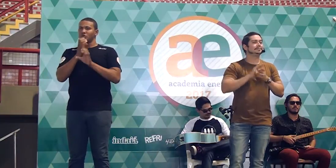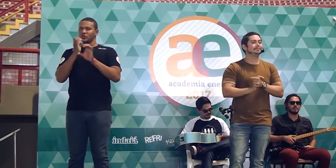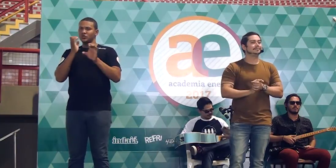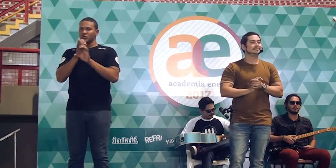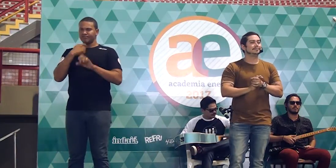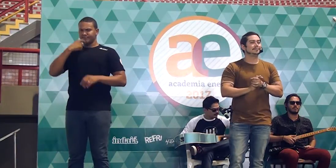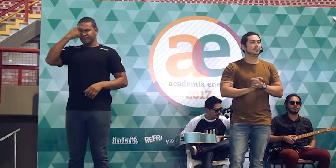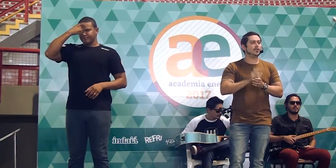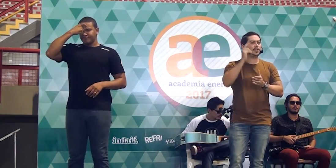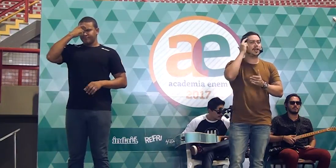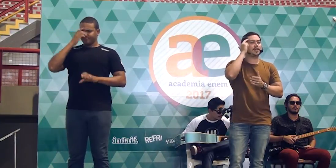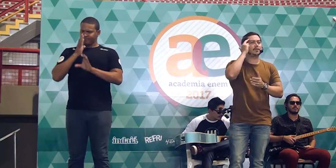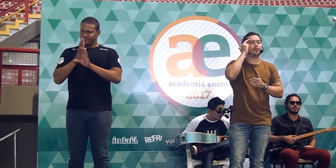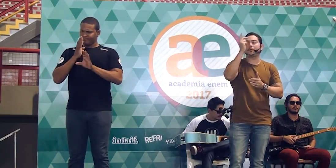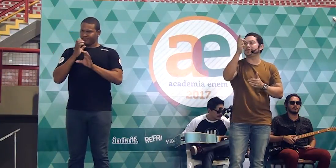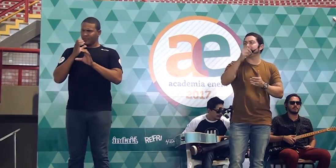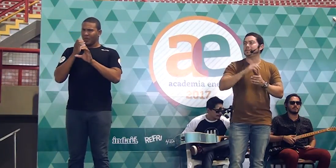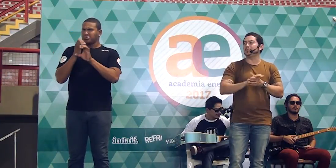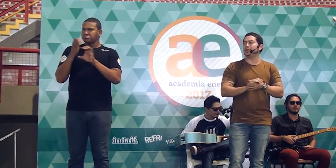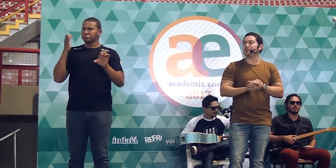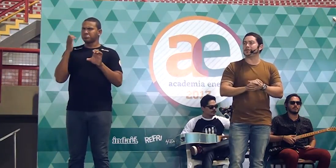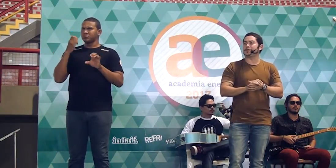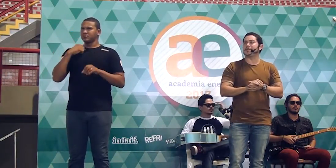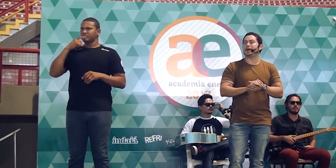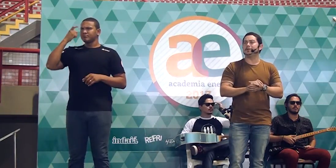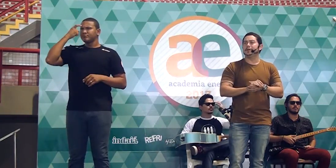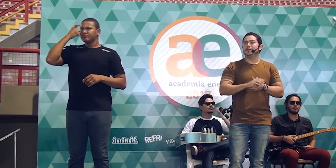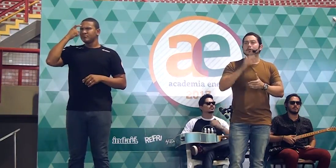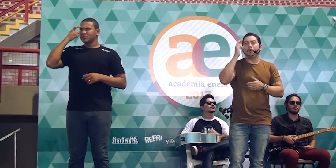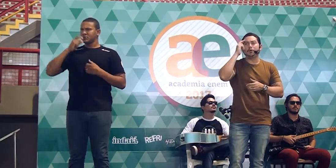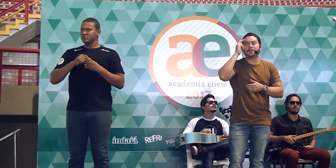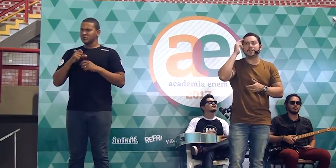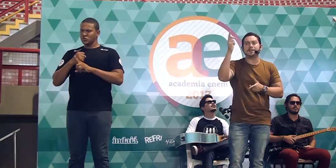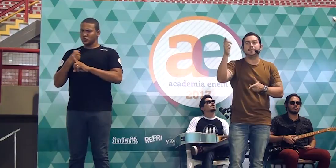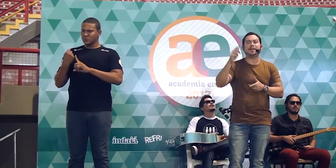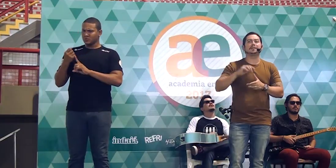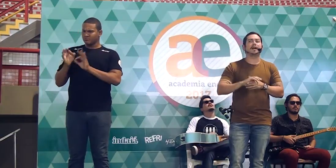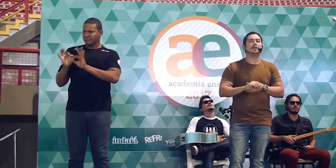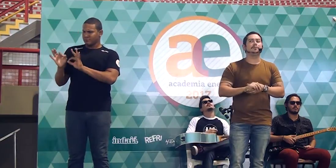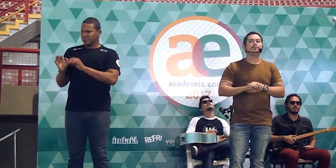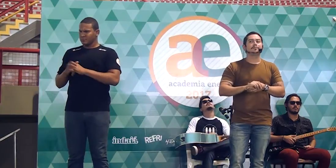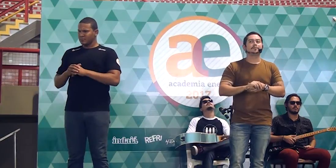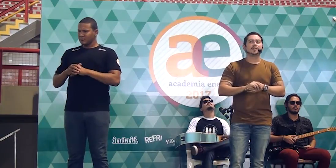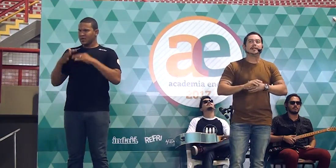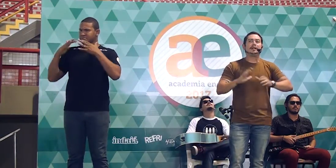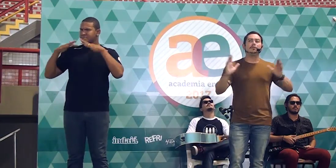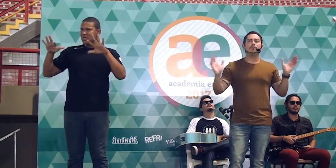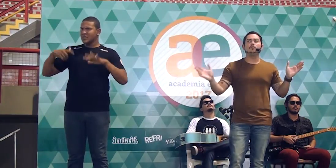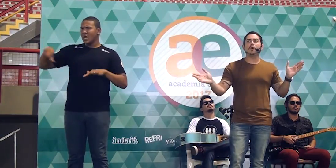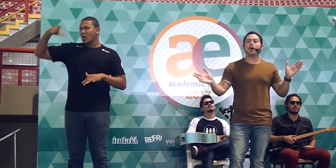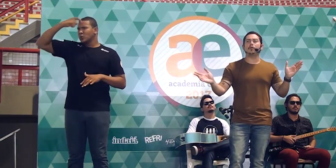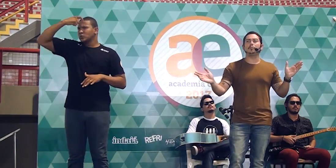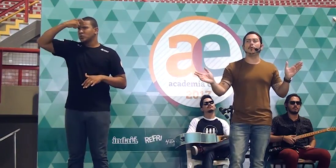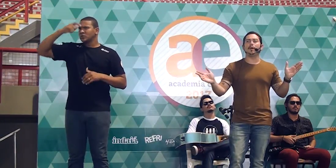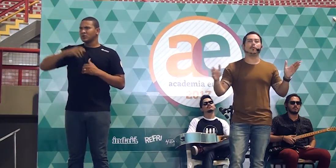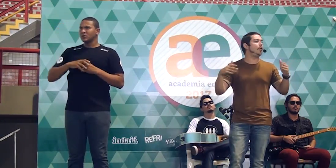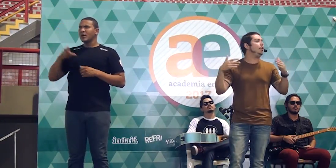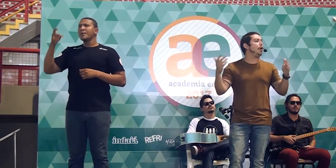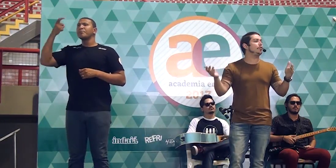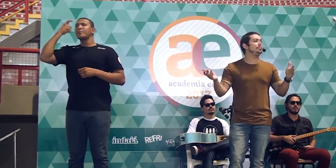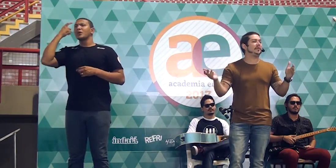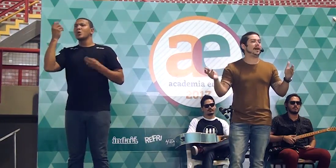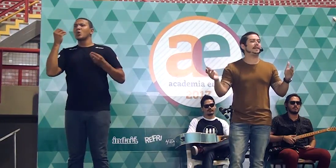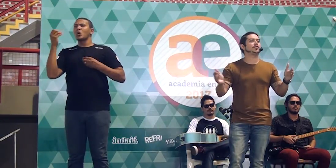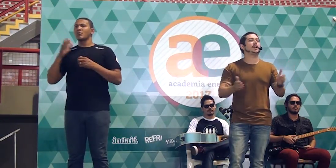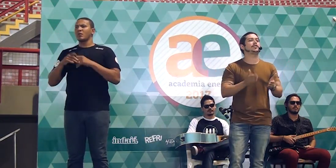consciente? Um engenheiro com consciência política, social, com consciência ambiental, um órgão público